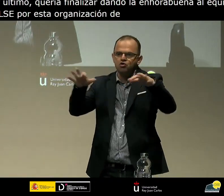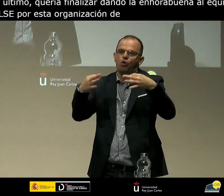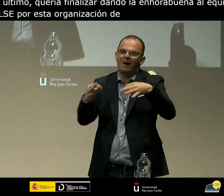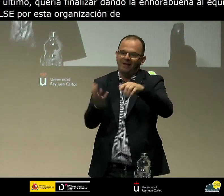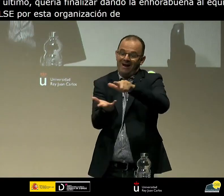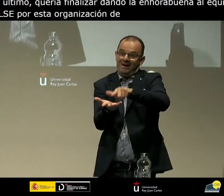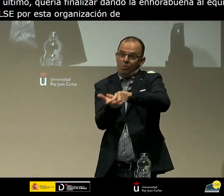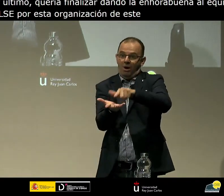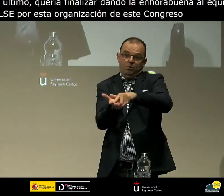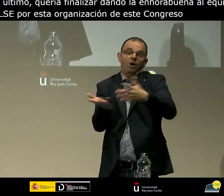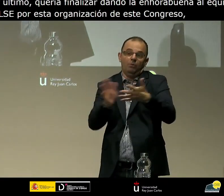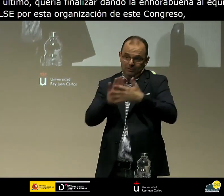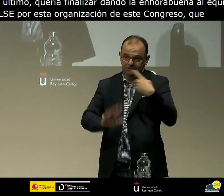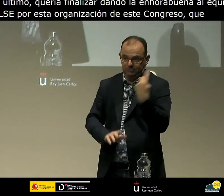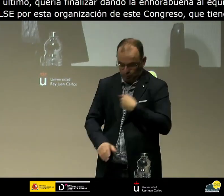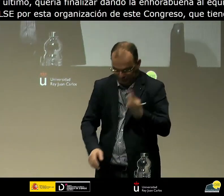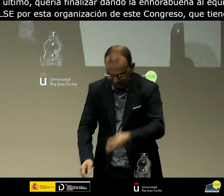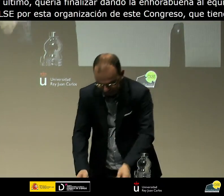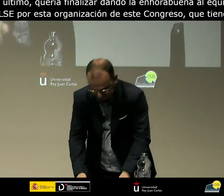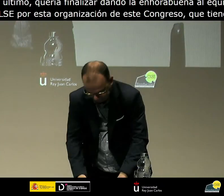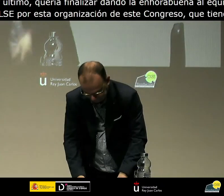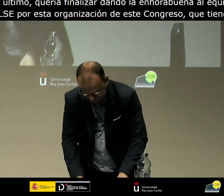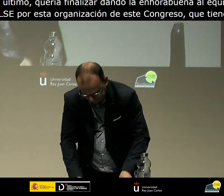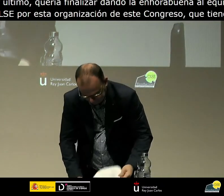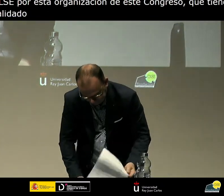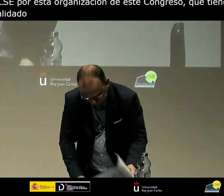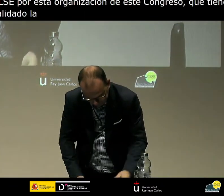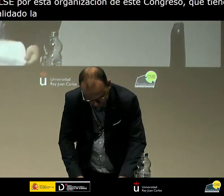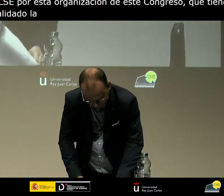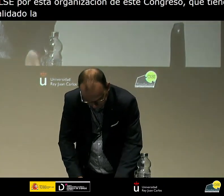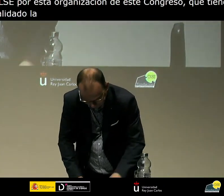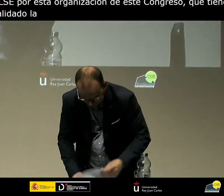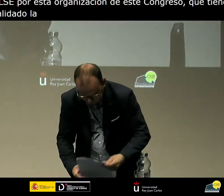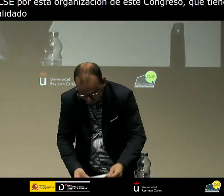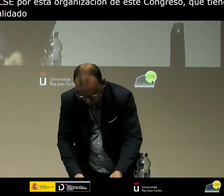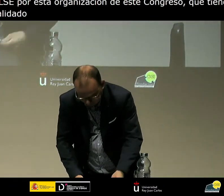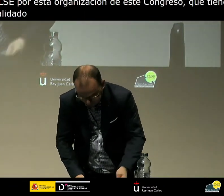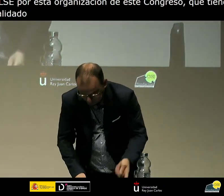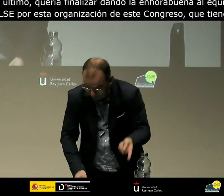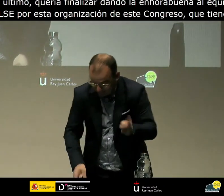que tiene como finalidad la normalización de la lengua de signos española.